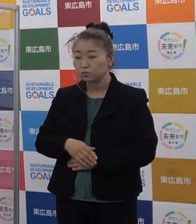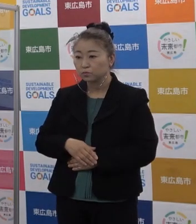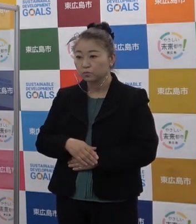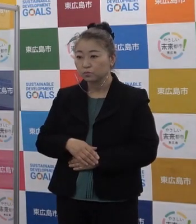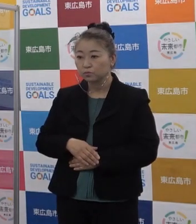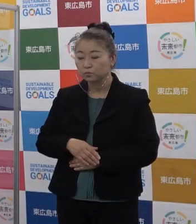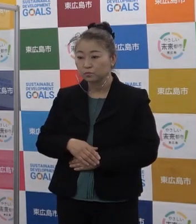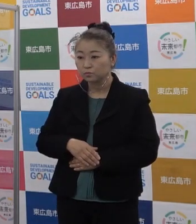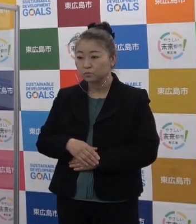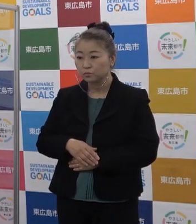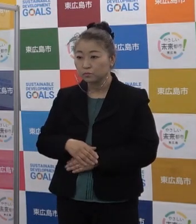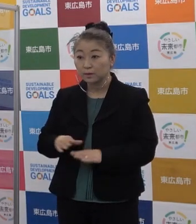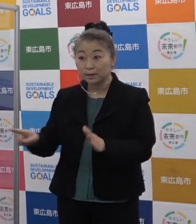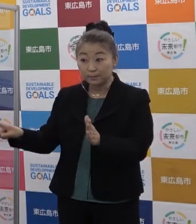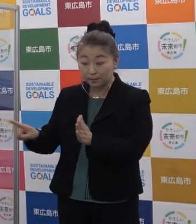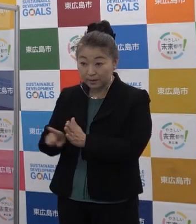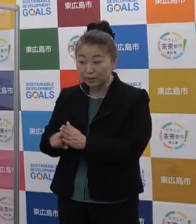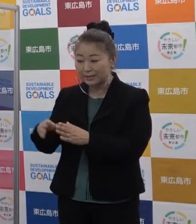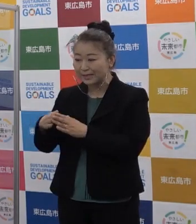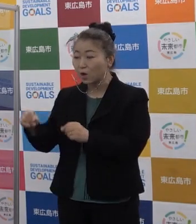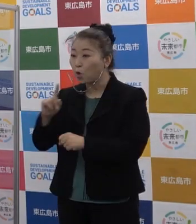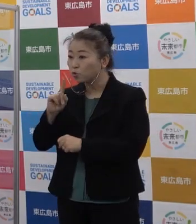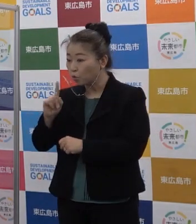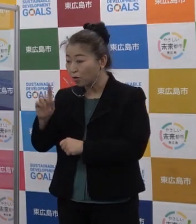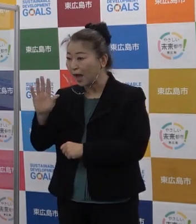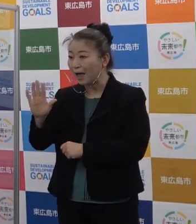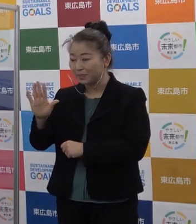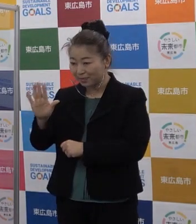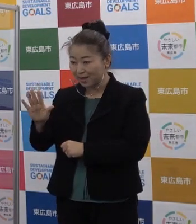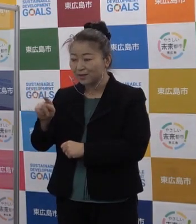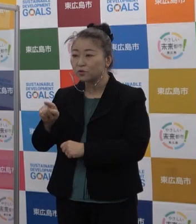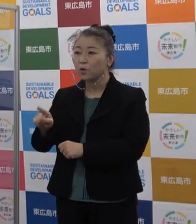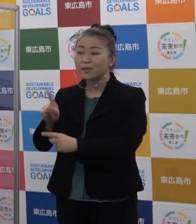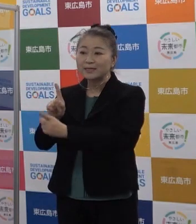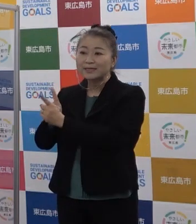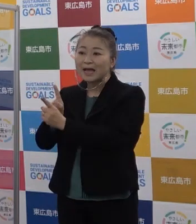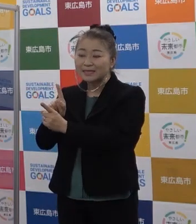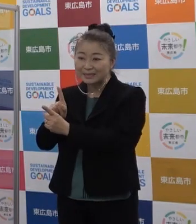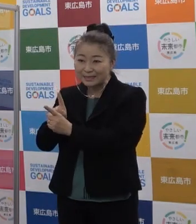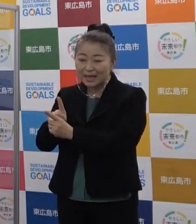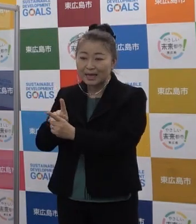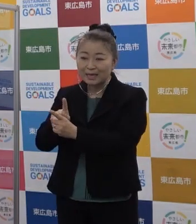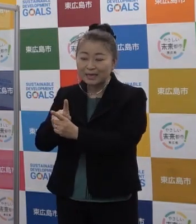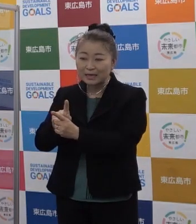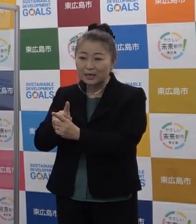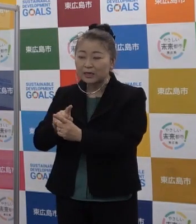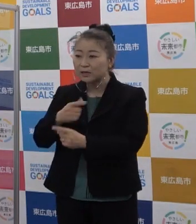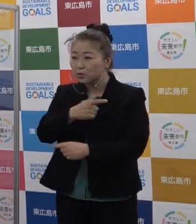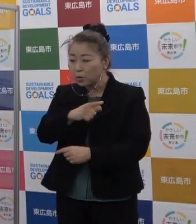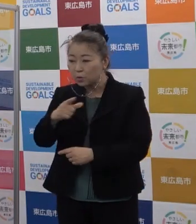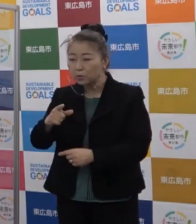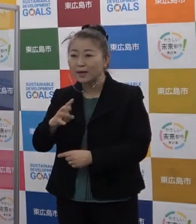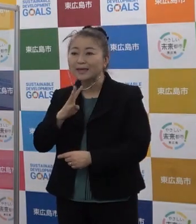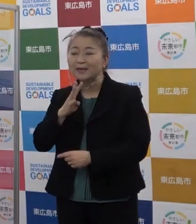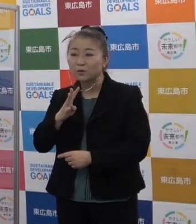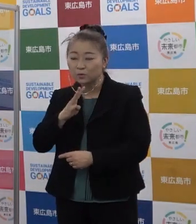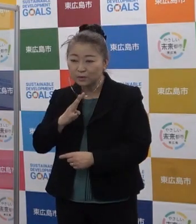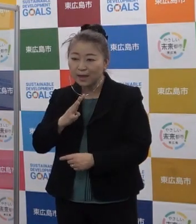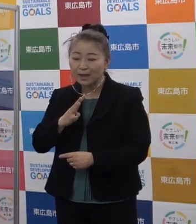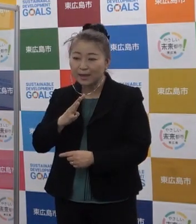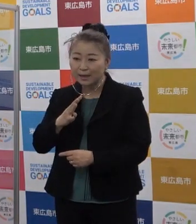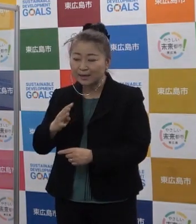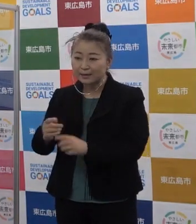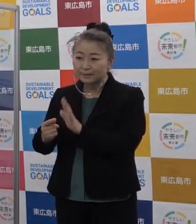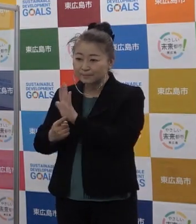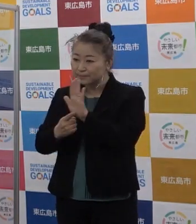まあ、これまでは日本語があって、それに対して、まあ、複数の言語で、外国語で記載していたということで、